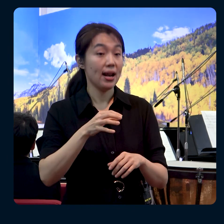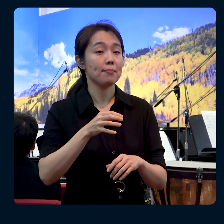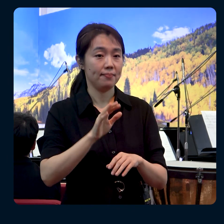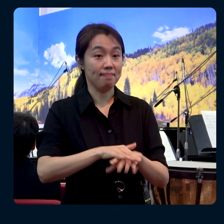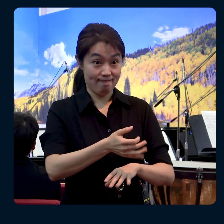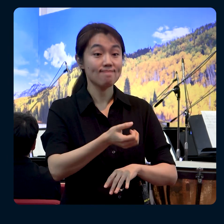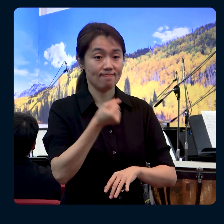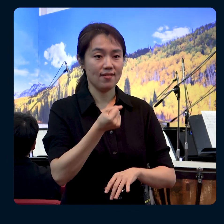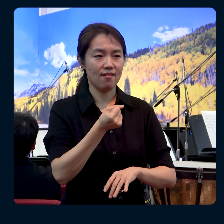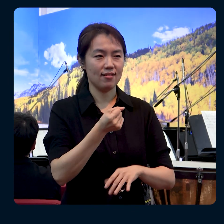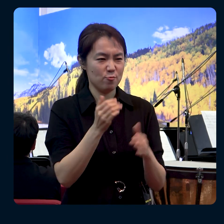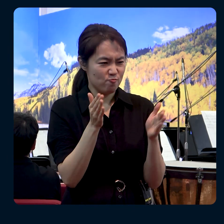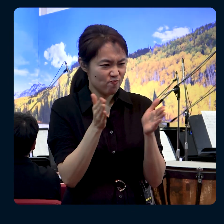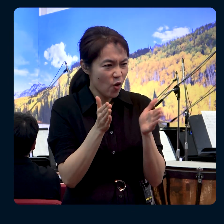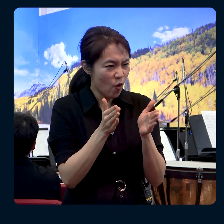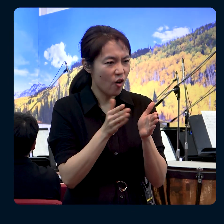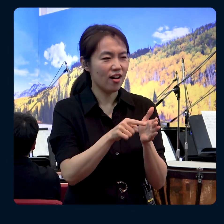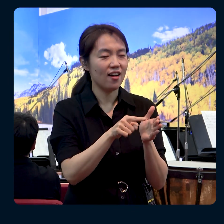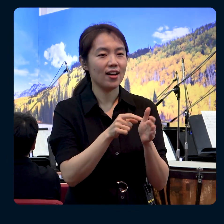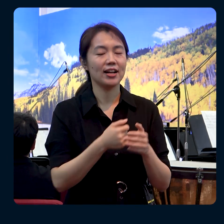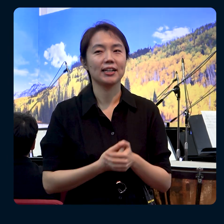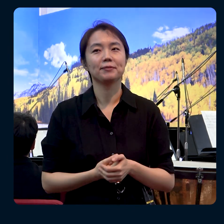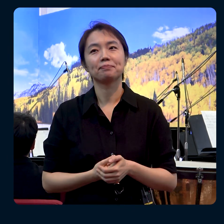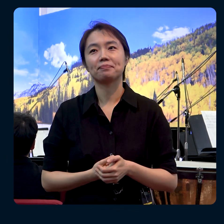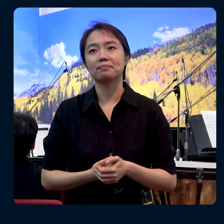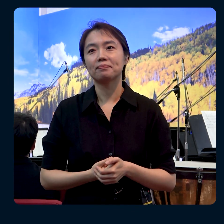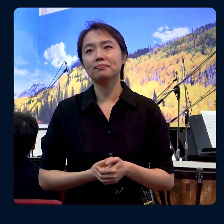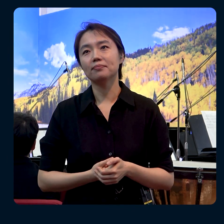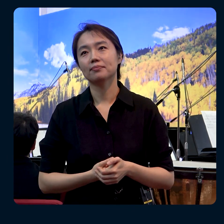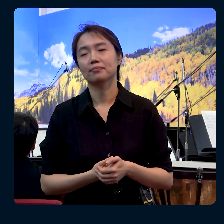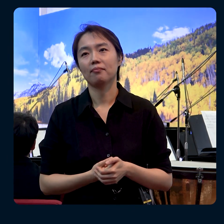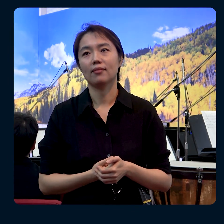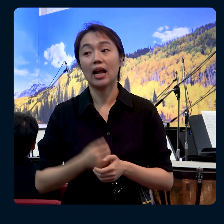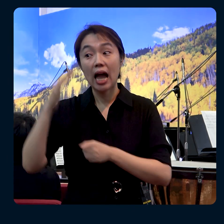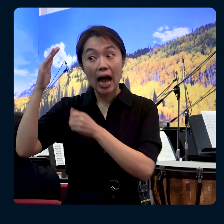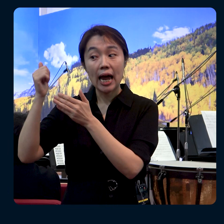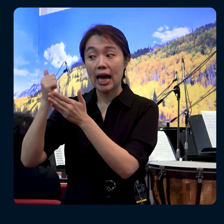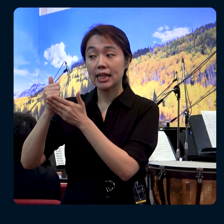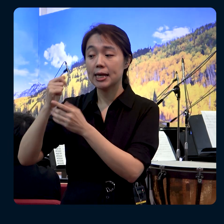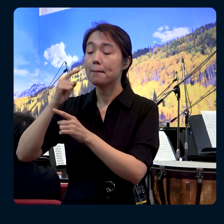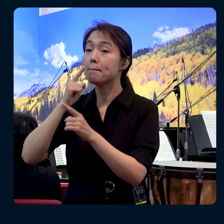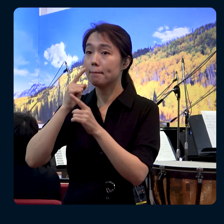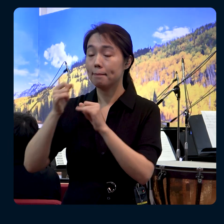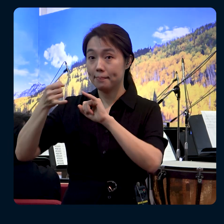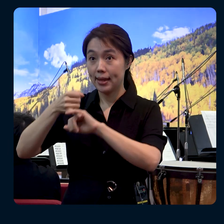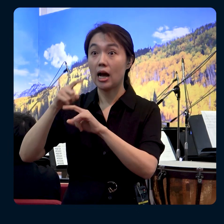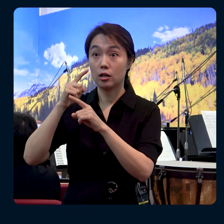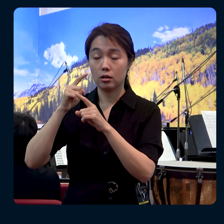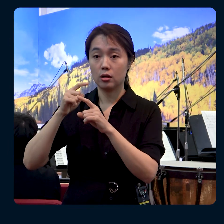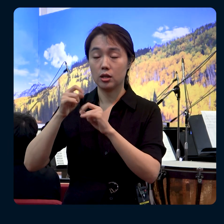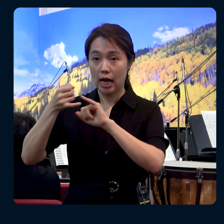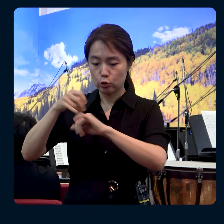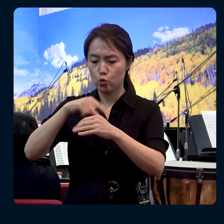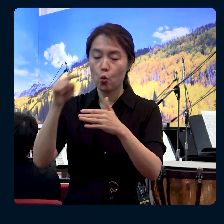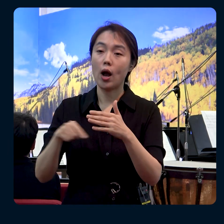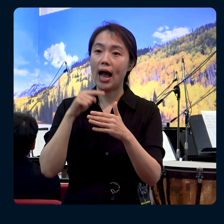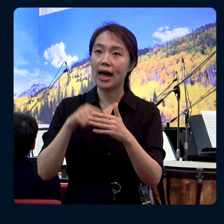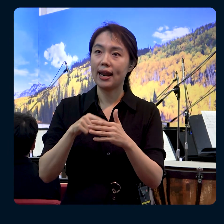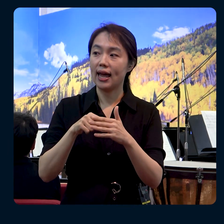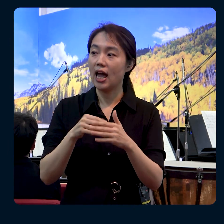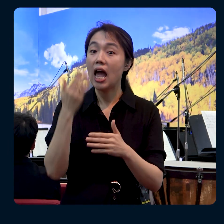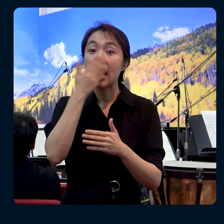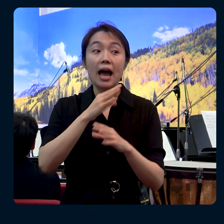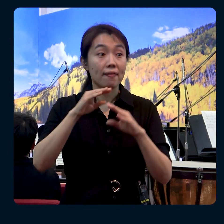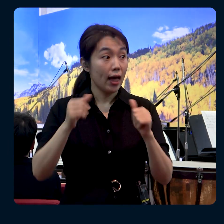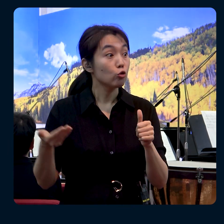최초로 아브라함이 소유한 아브라함의 소유가 된 거예요. 하나님의 언약 가운데 땅의 언약이 이루어지기 시작한 것이 그때